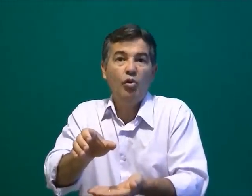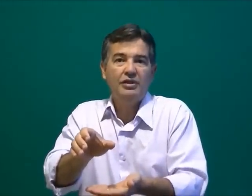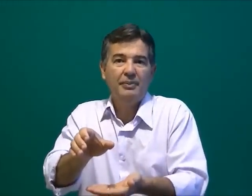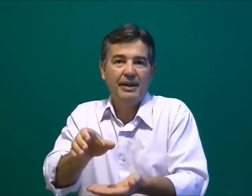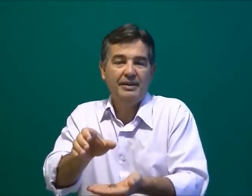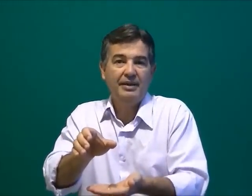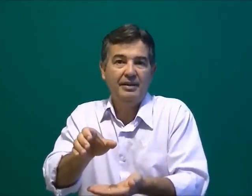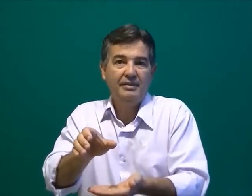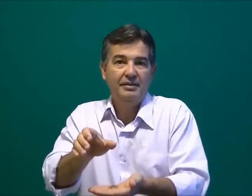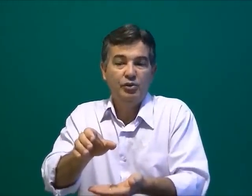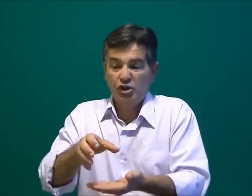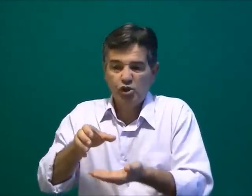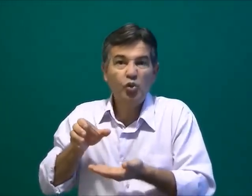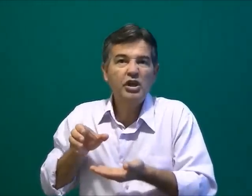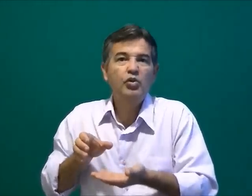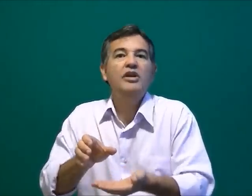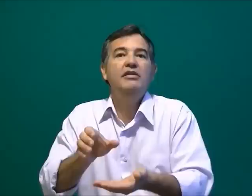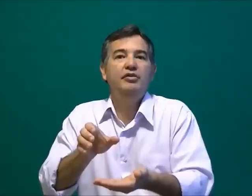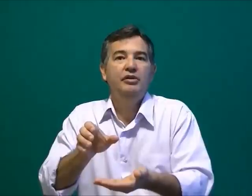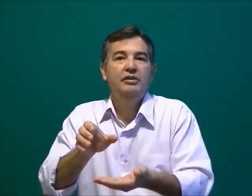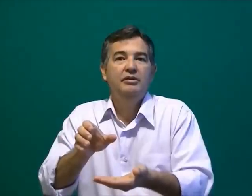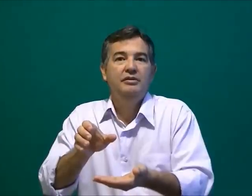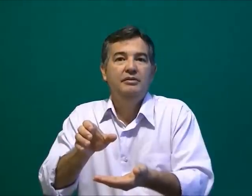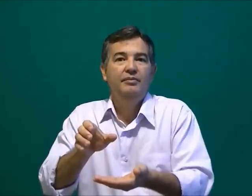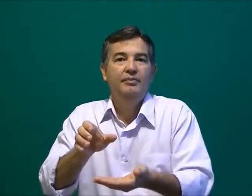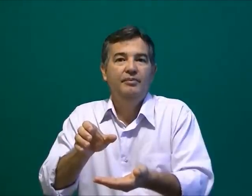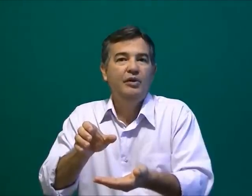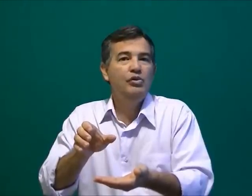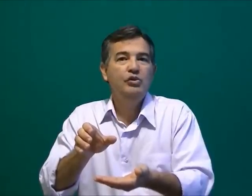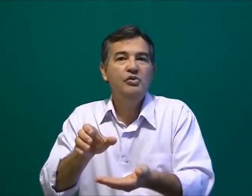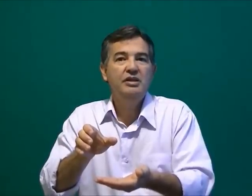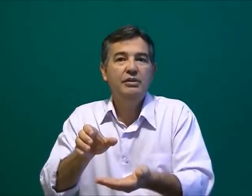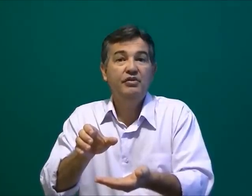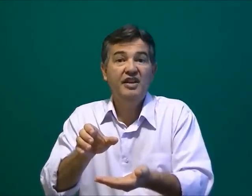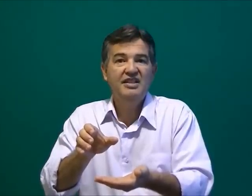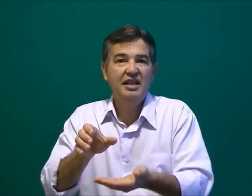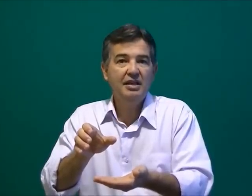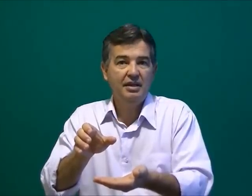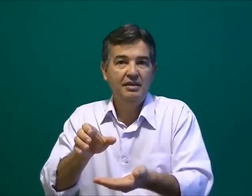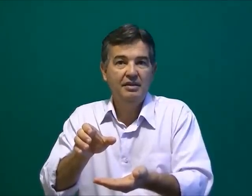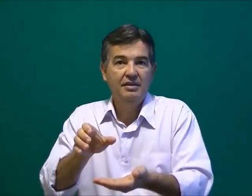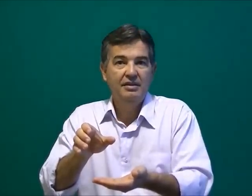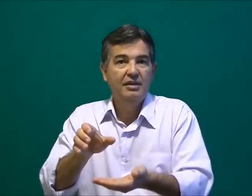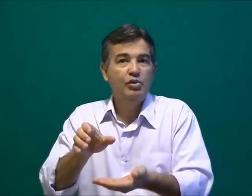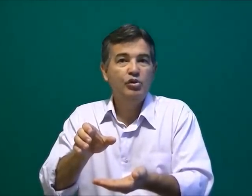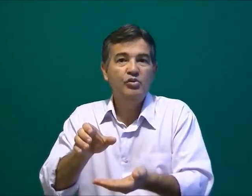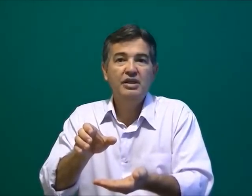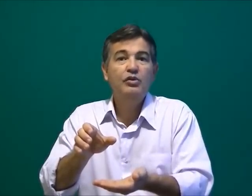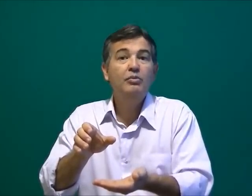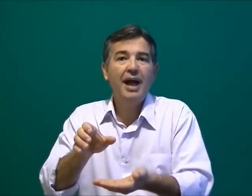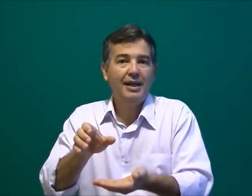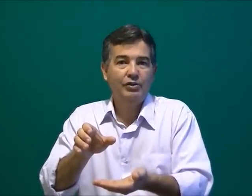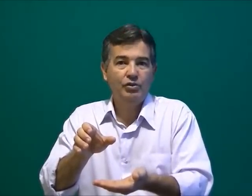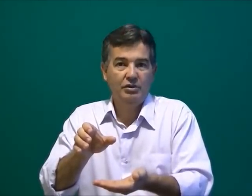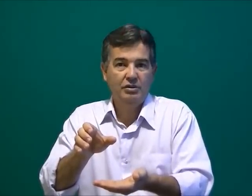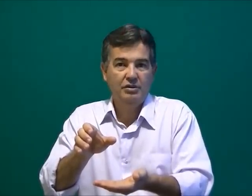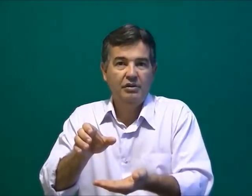contra a prateleira. Estou destruindo o livro. Não estou usando fé cênica, não estou usando o marcador de